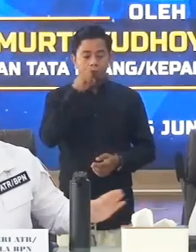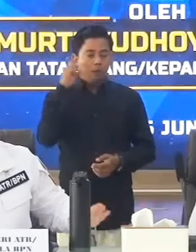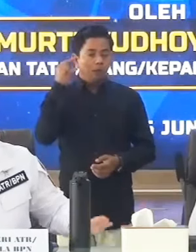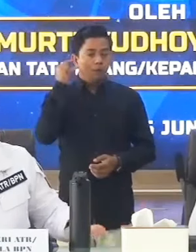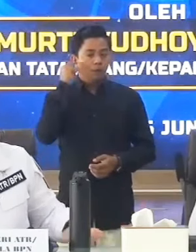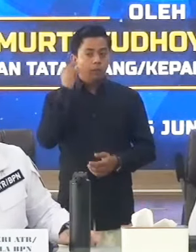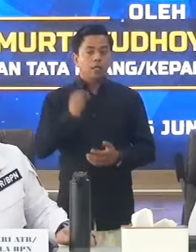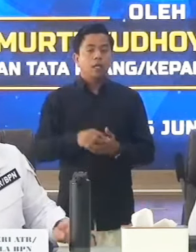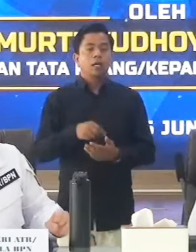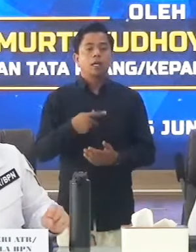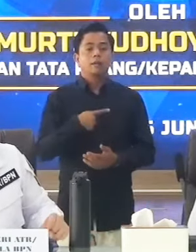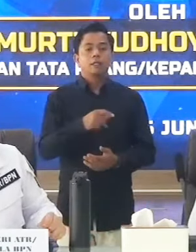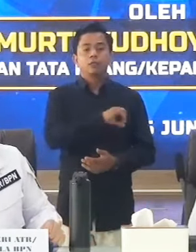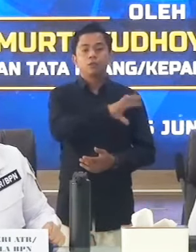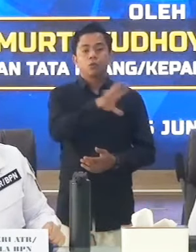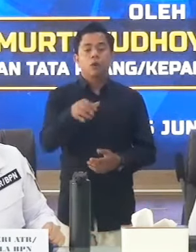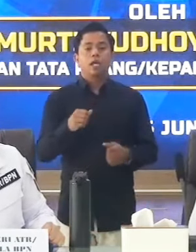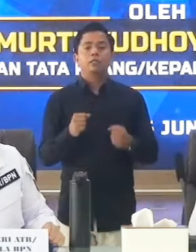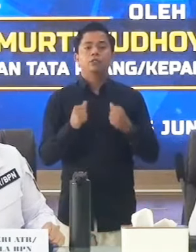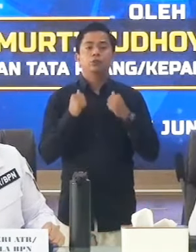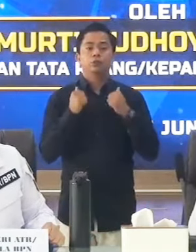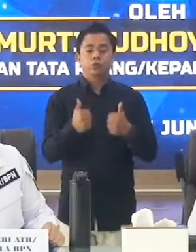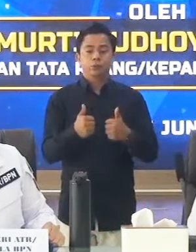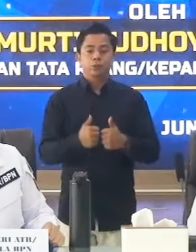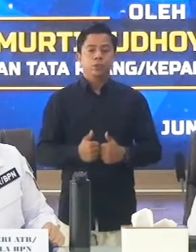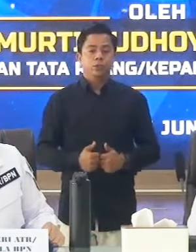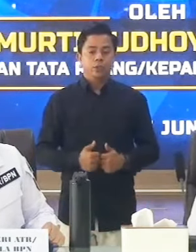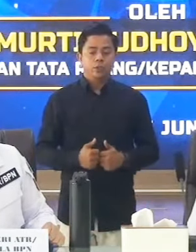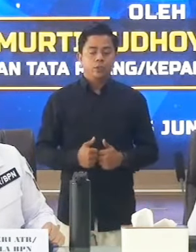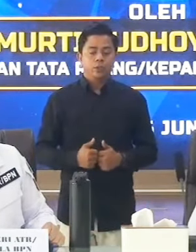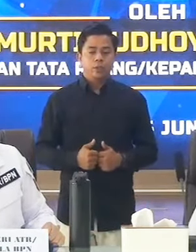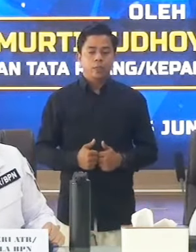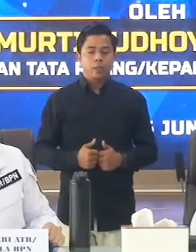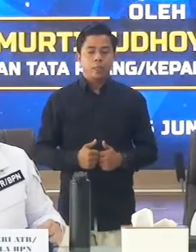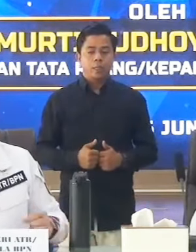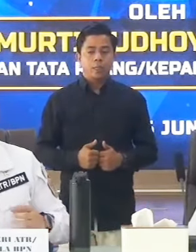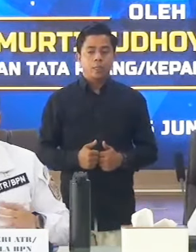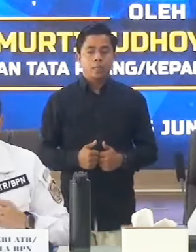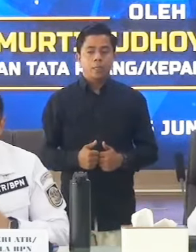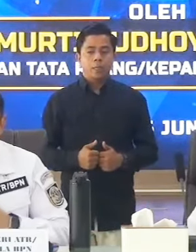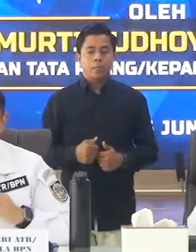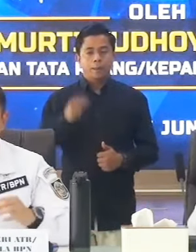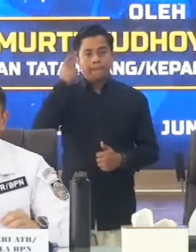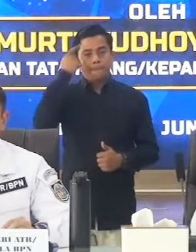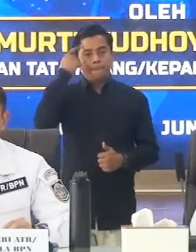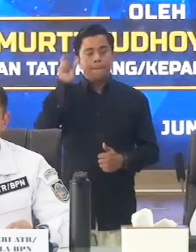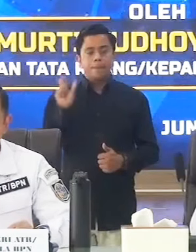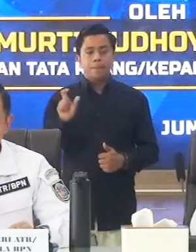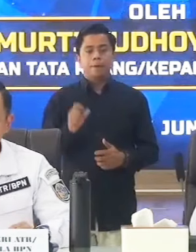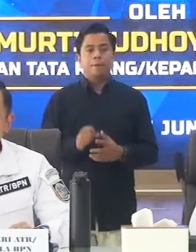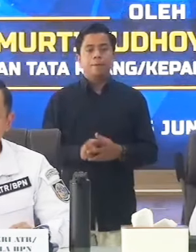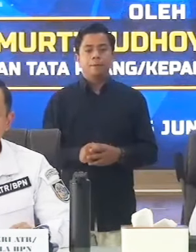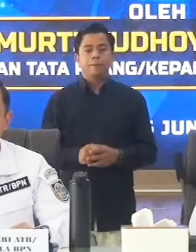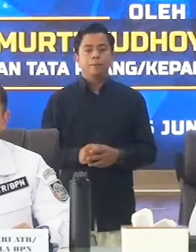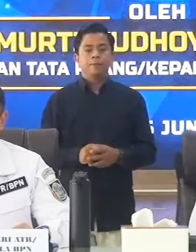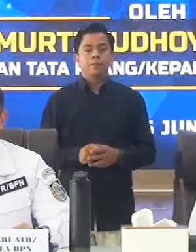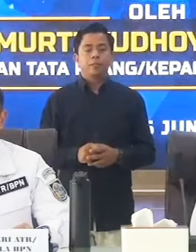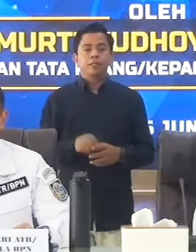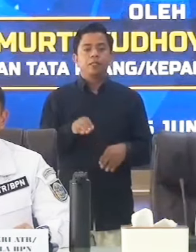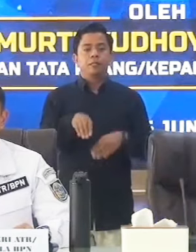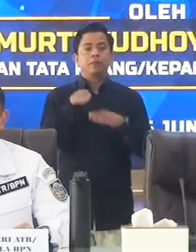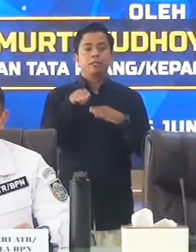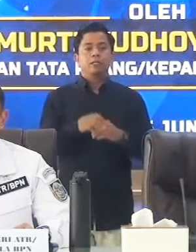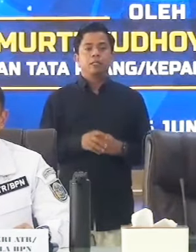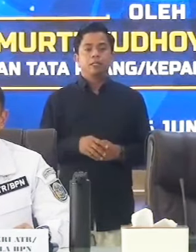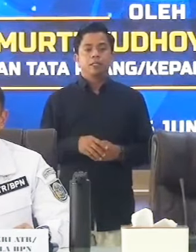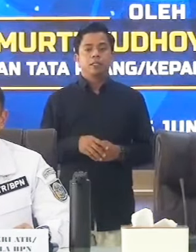kami semuanya bersepakat dan punya komitmen untuk semakin bersinergi di Jambi ini. Kita tahu masih